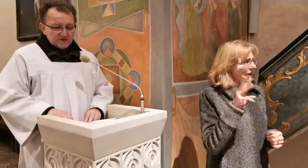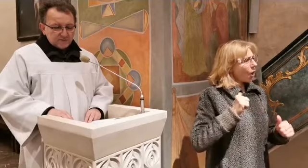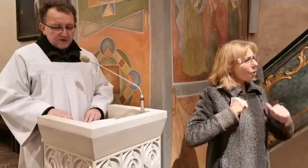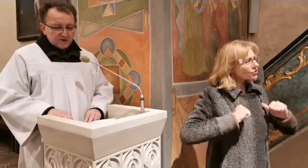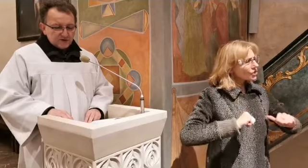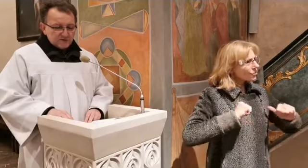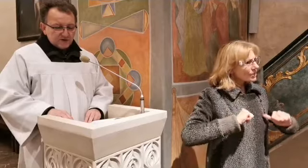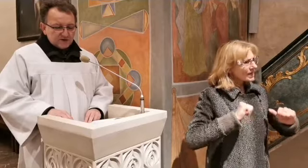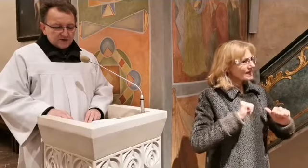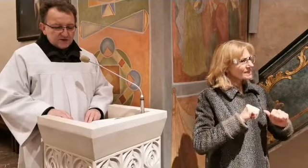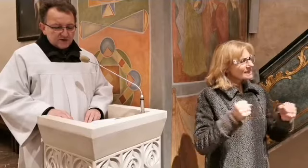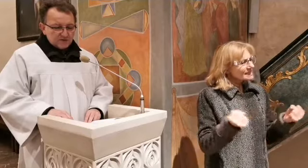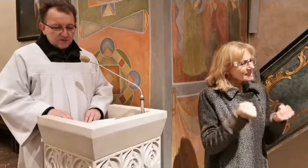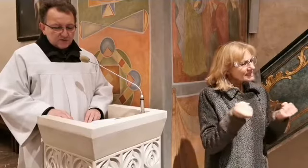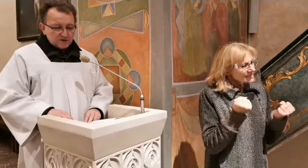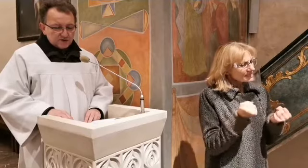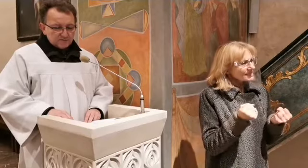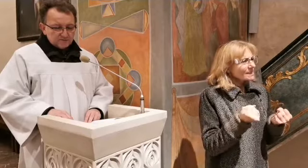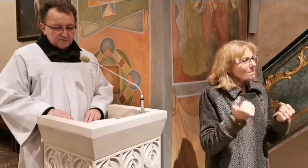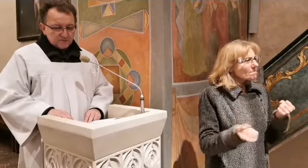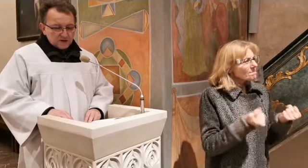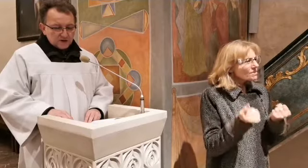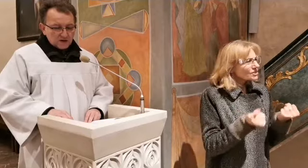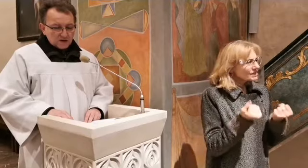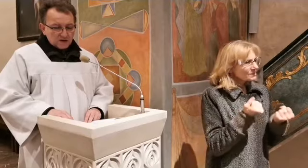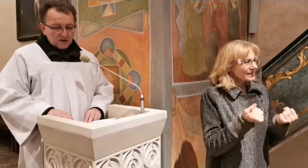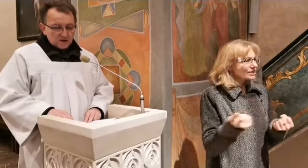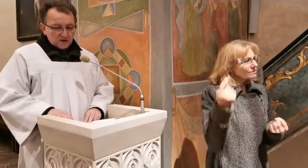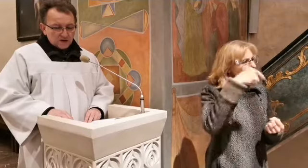się przyspieszyć przyjście Dnia Bożego,